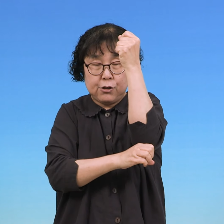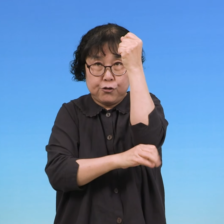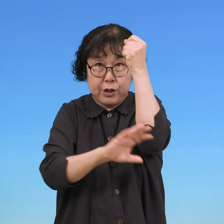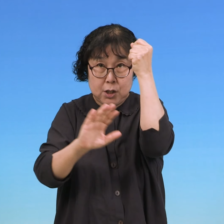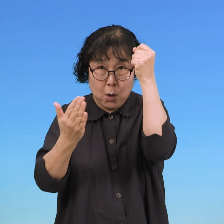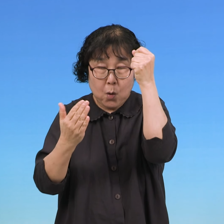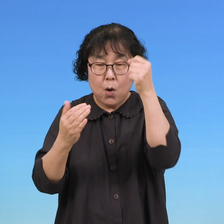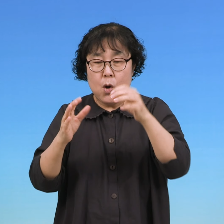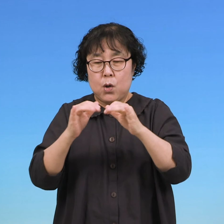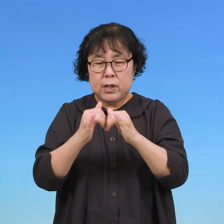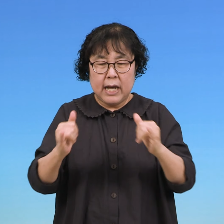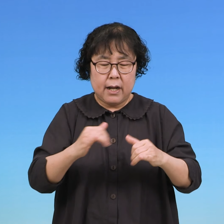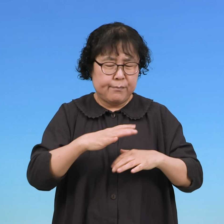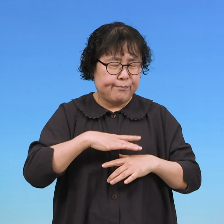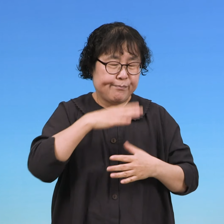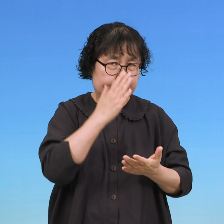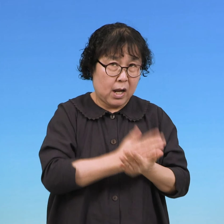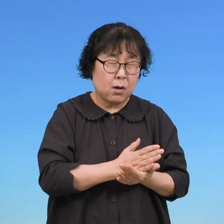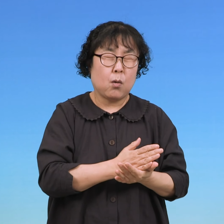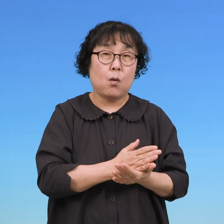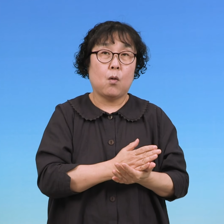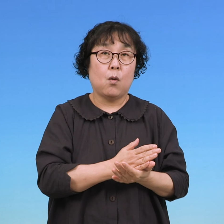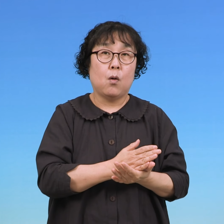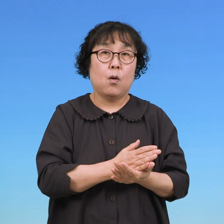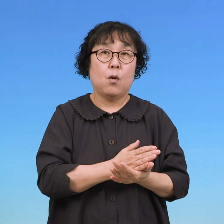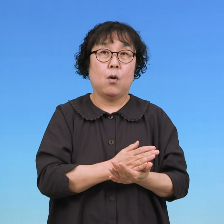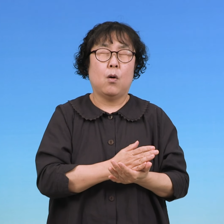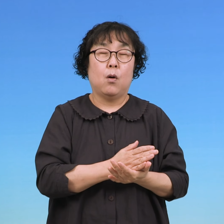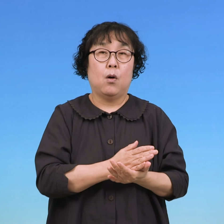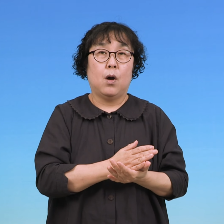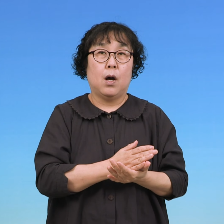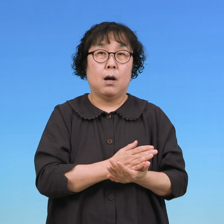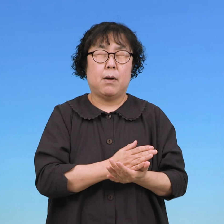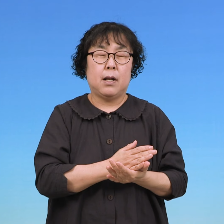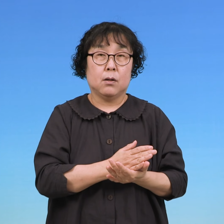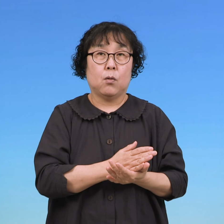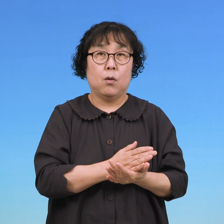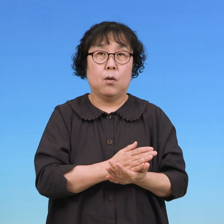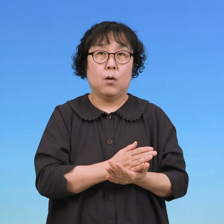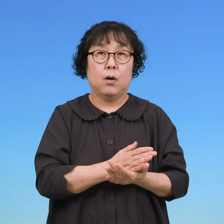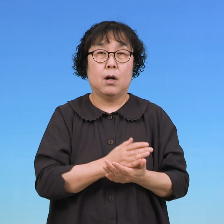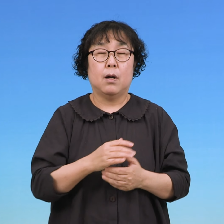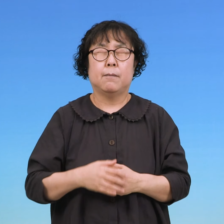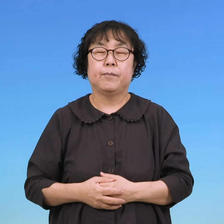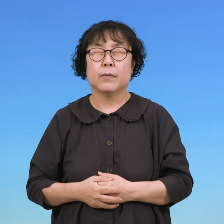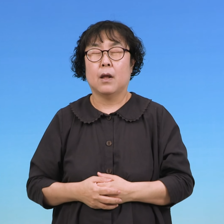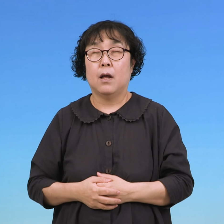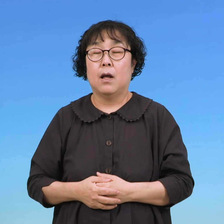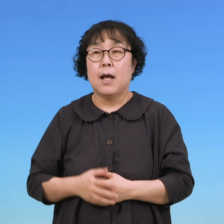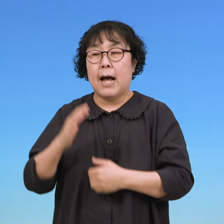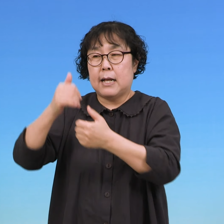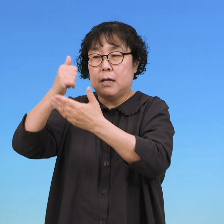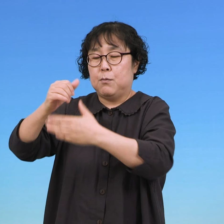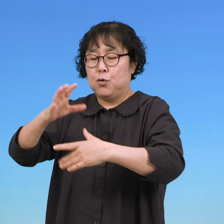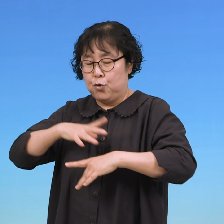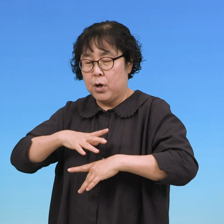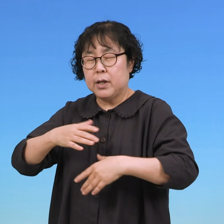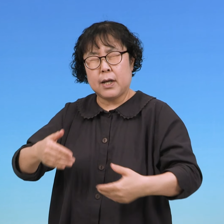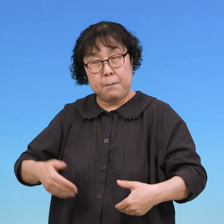기준이고 사람을 두려워하는 것이 아니라, 말은 이렇게 해도 인간인데 제가 뭐